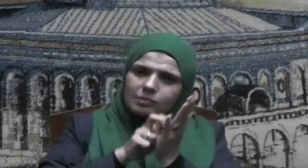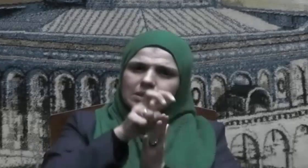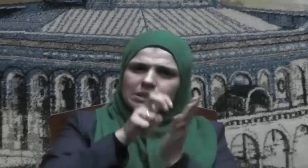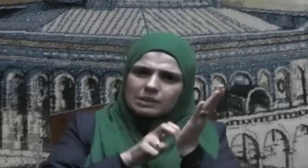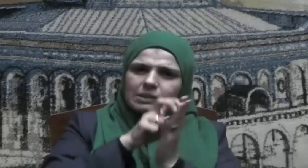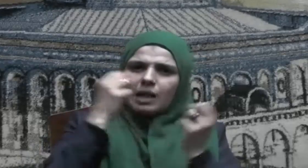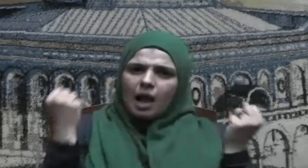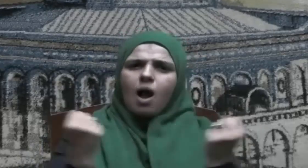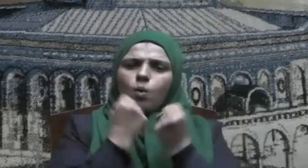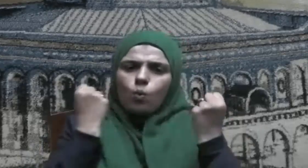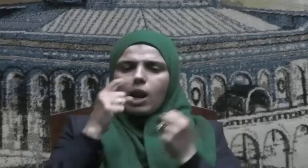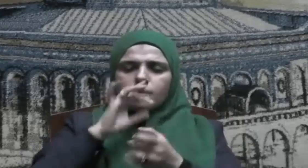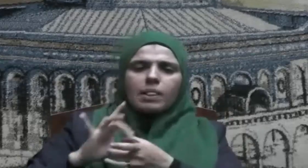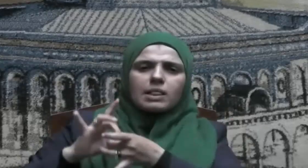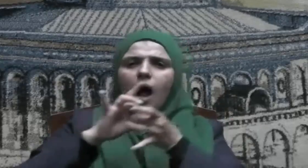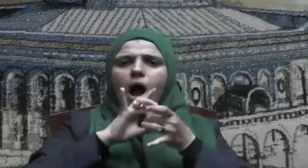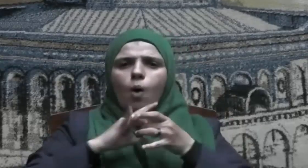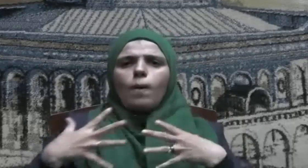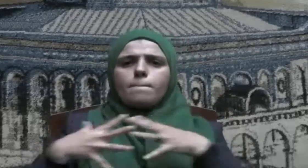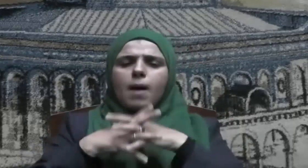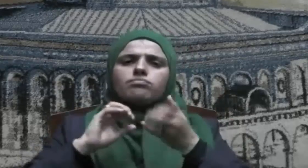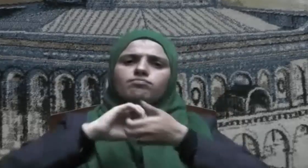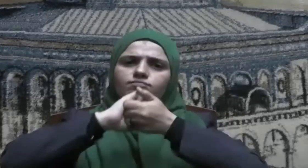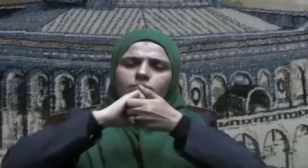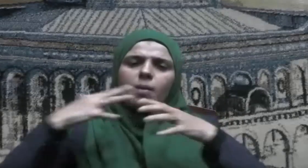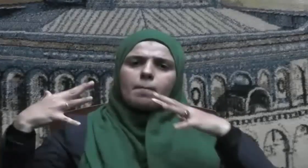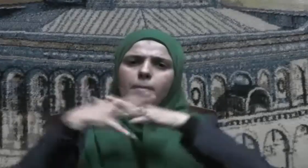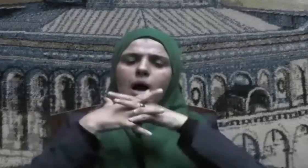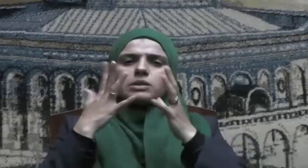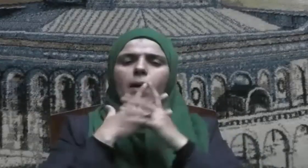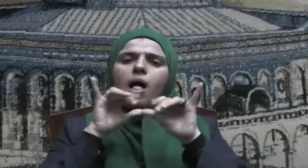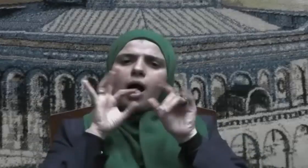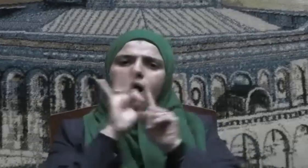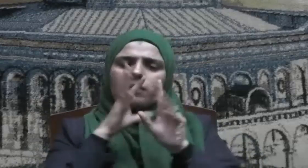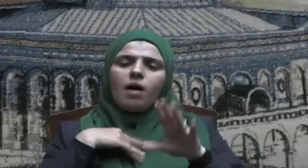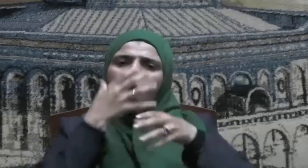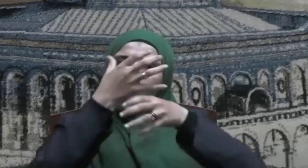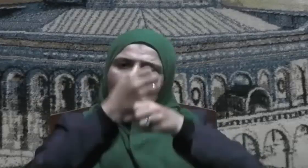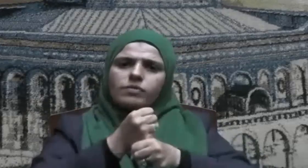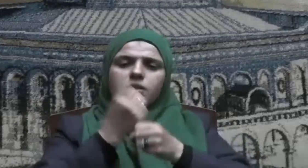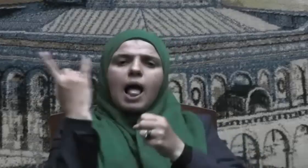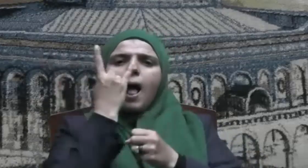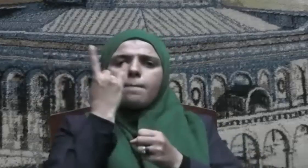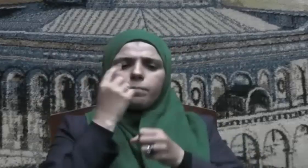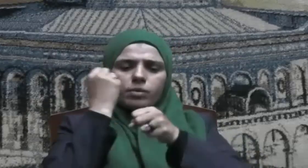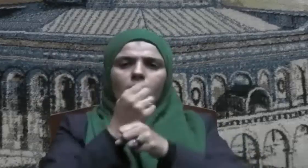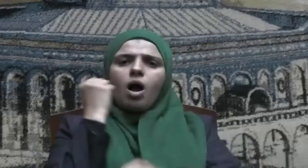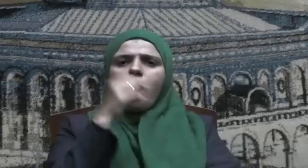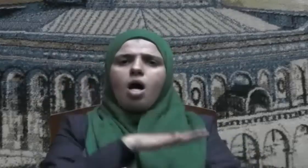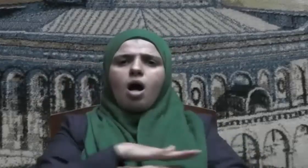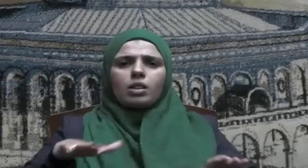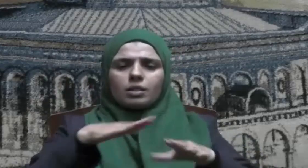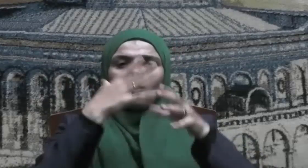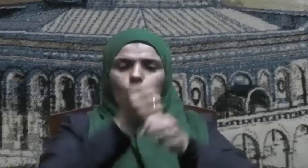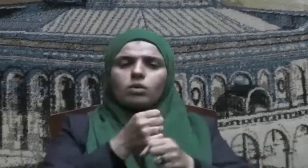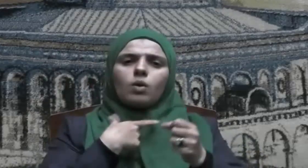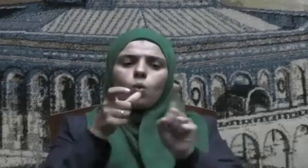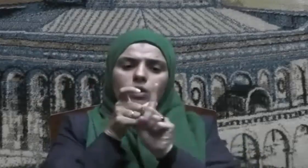متعاونين متكاتفين جميعا إلى حماية أمنه والدفاع عدد وحمايته من